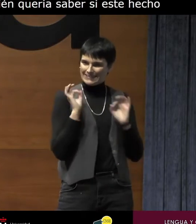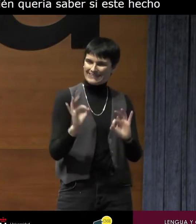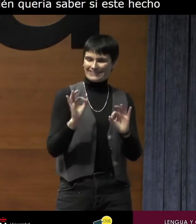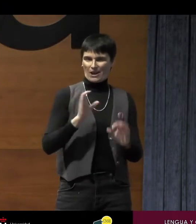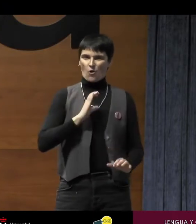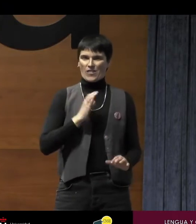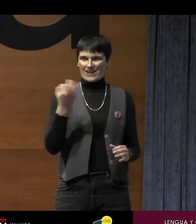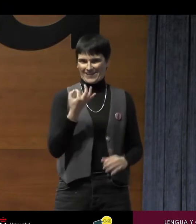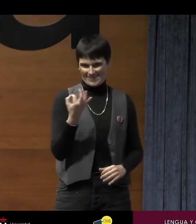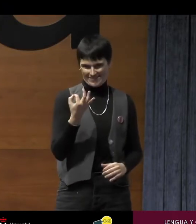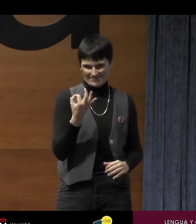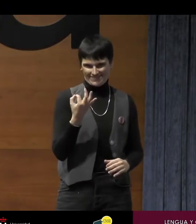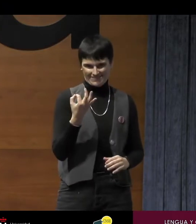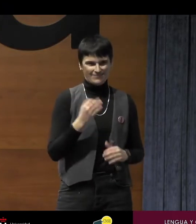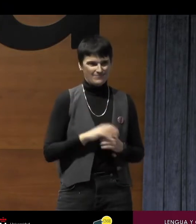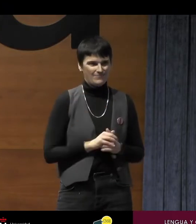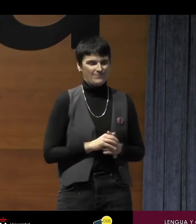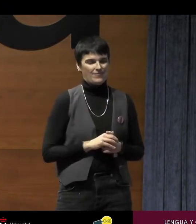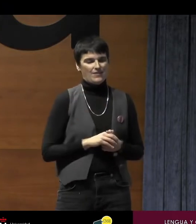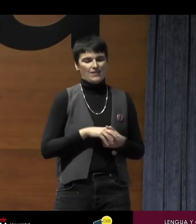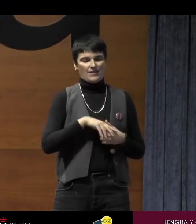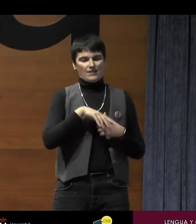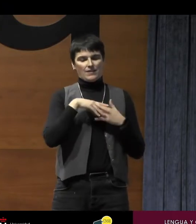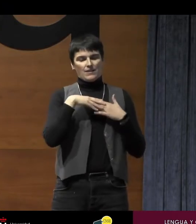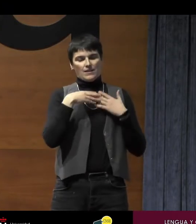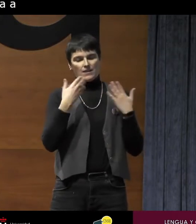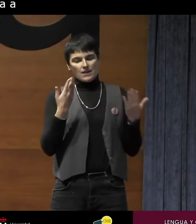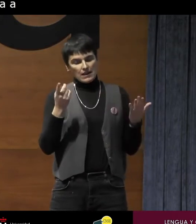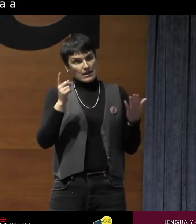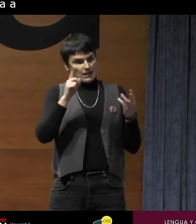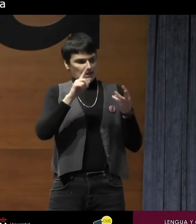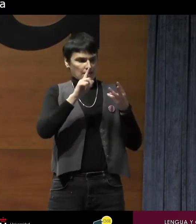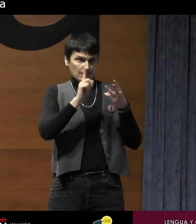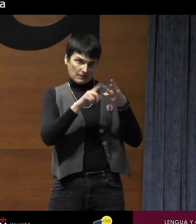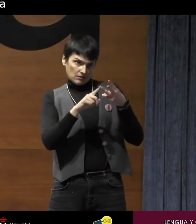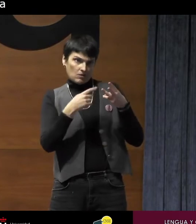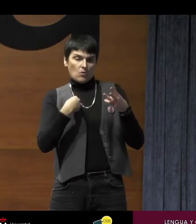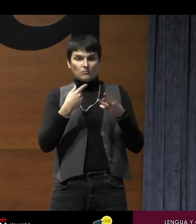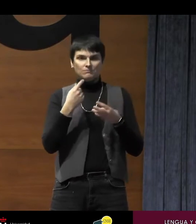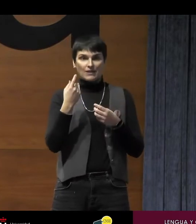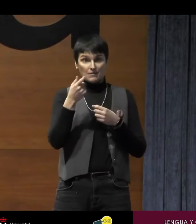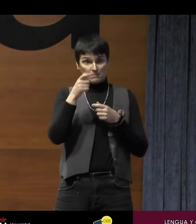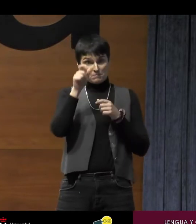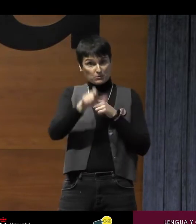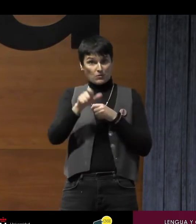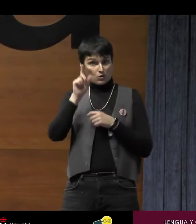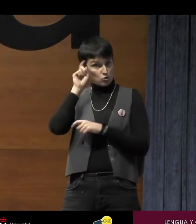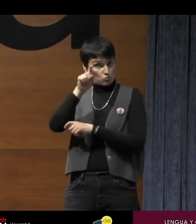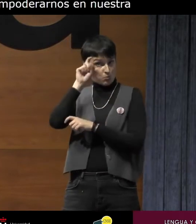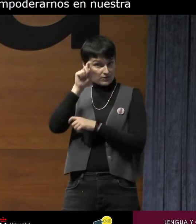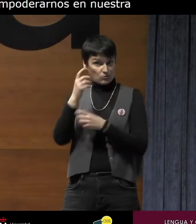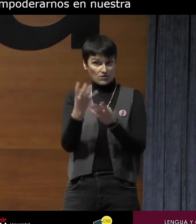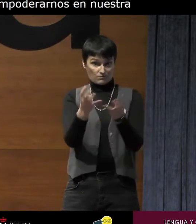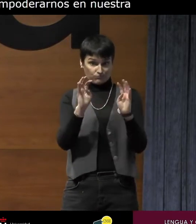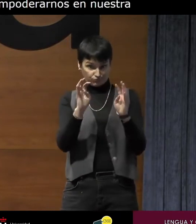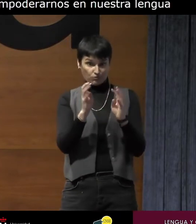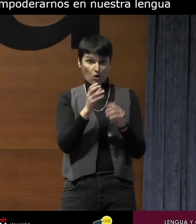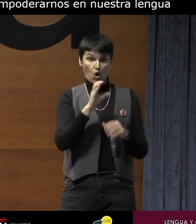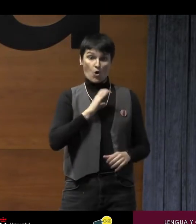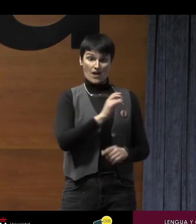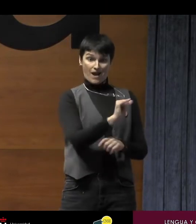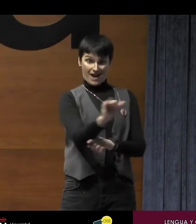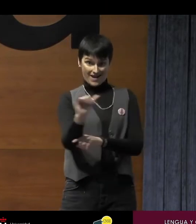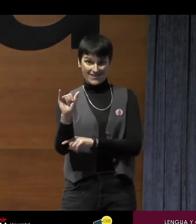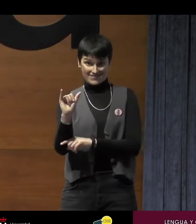a empoderarnos en nuestra lengua. El segundo objetivo es resaltar las actitudes que tenemos las personas